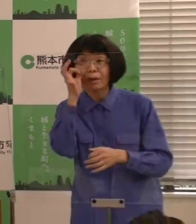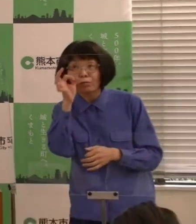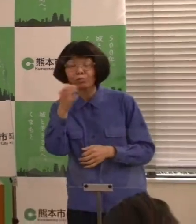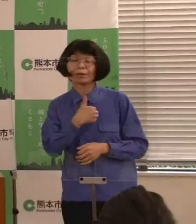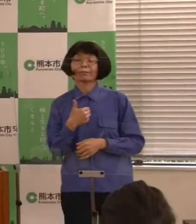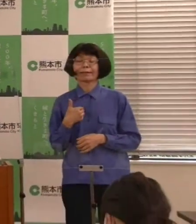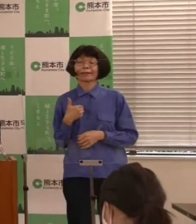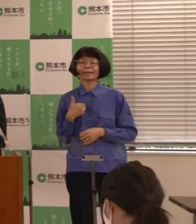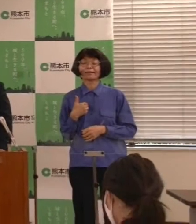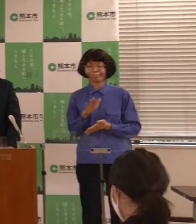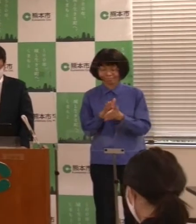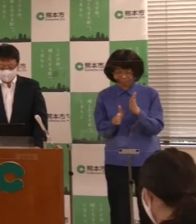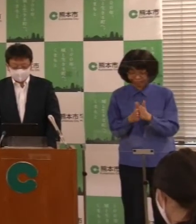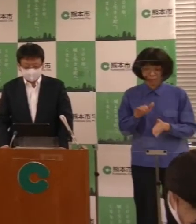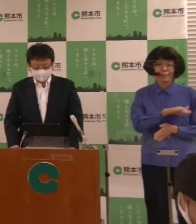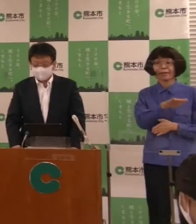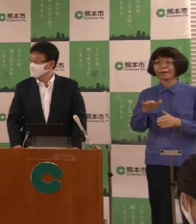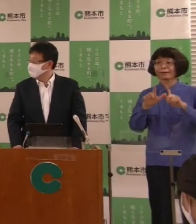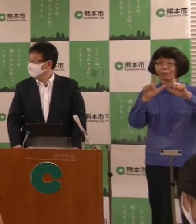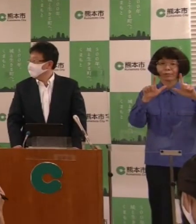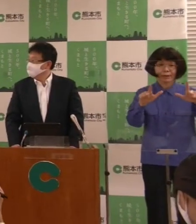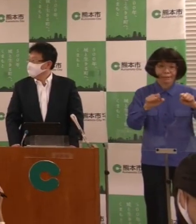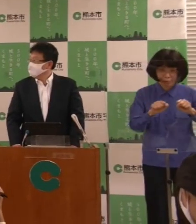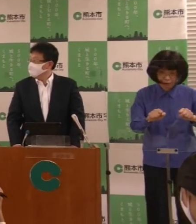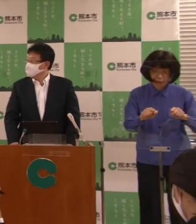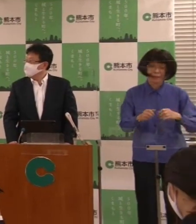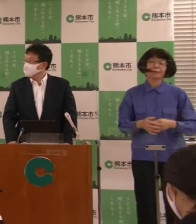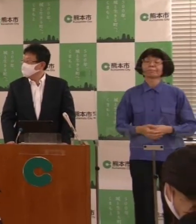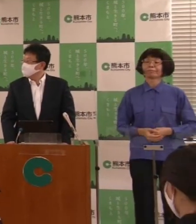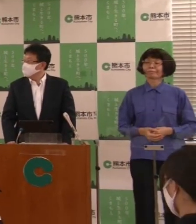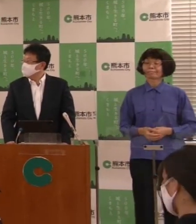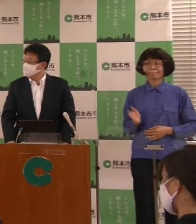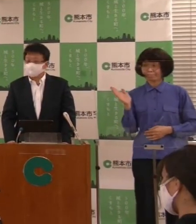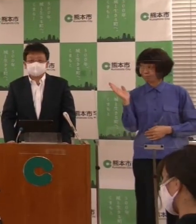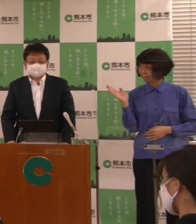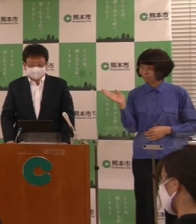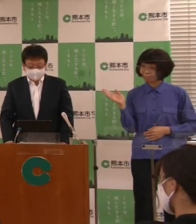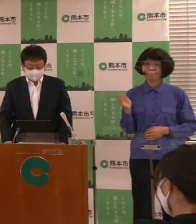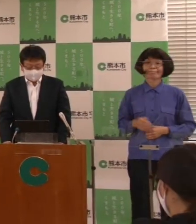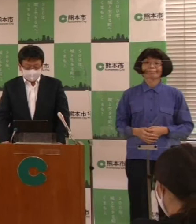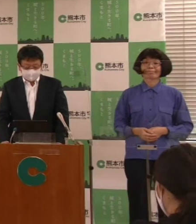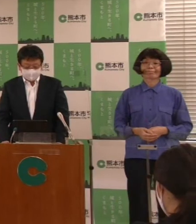ますので、改めてご案内をさせていただきます。モニターをご覧の通りです